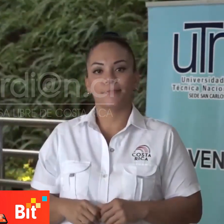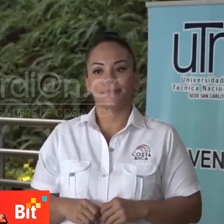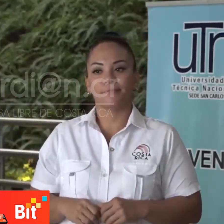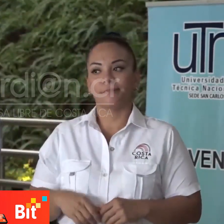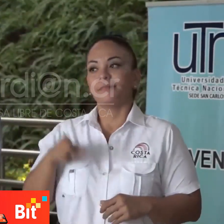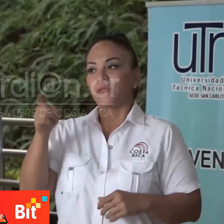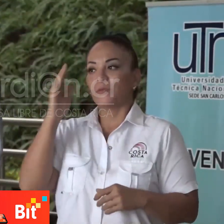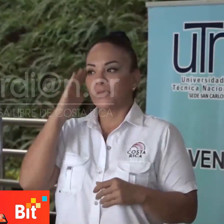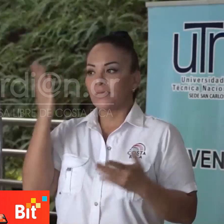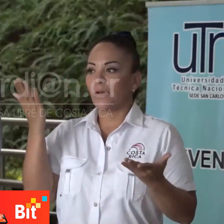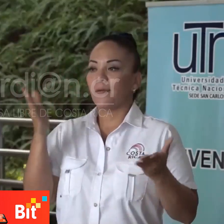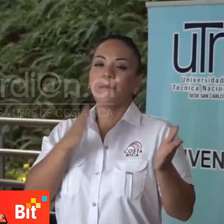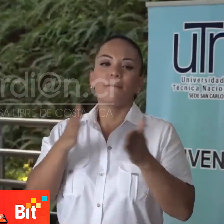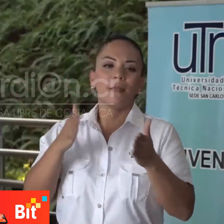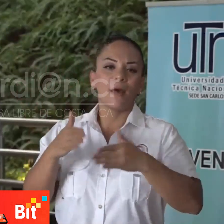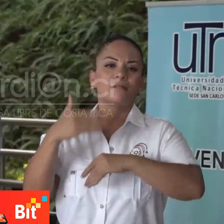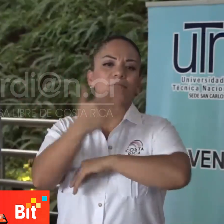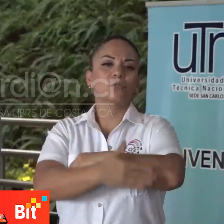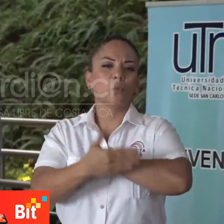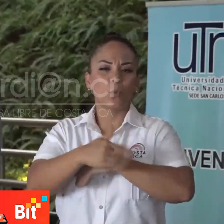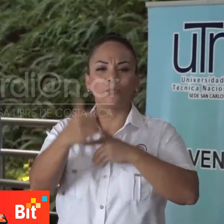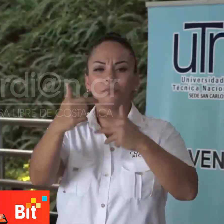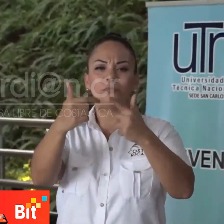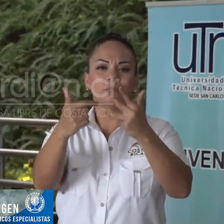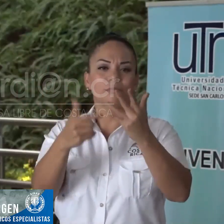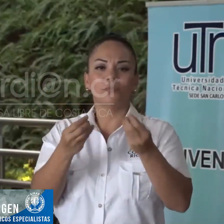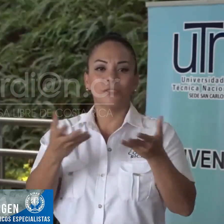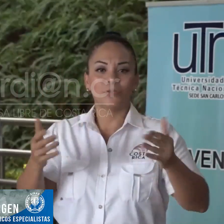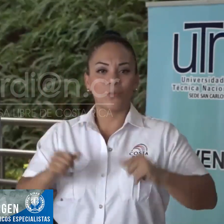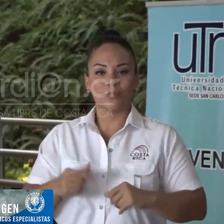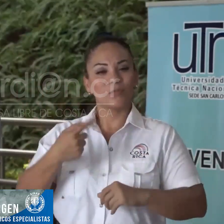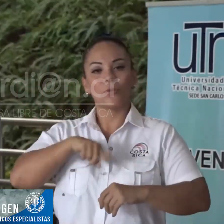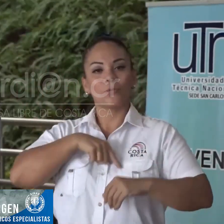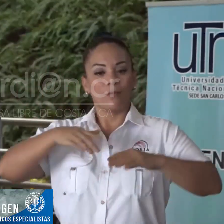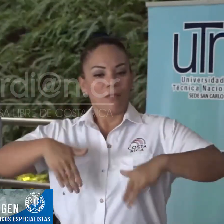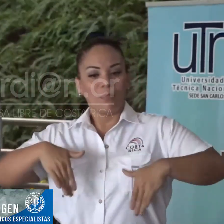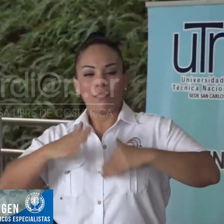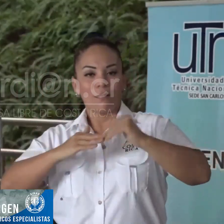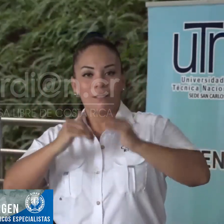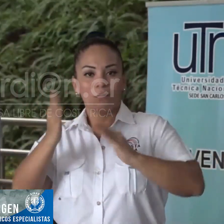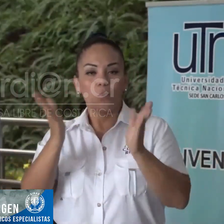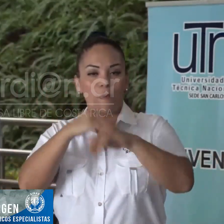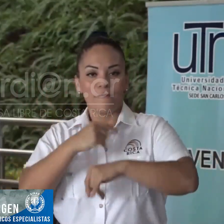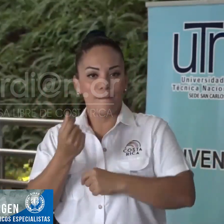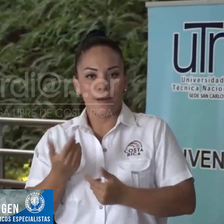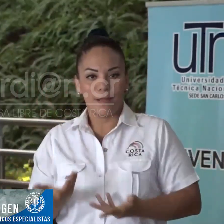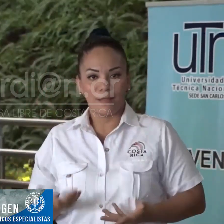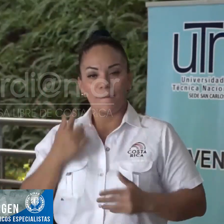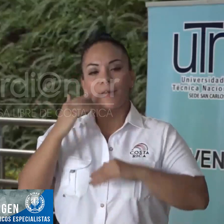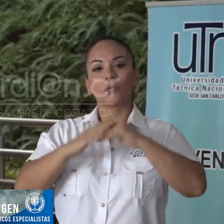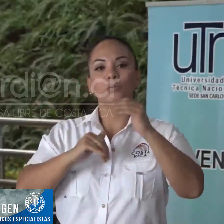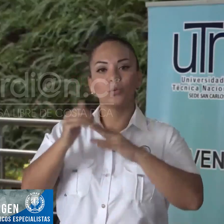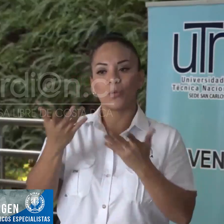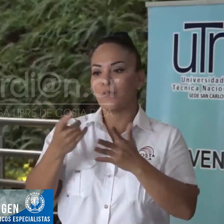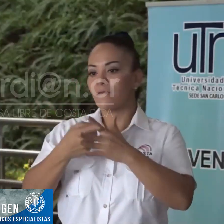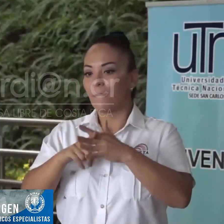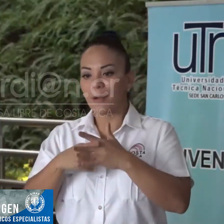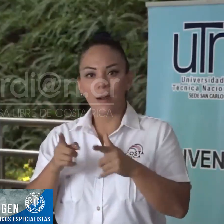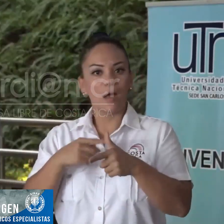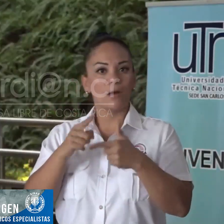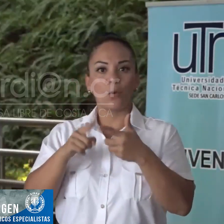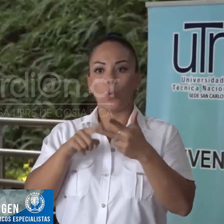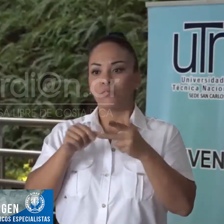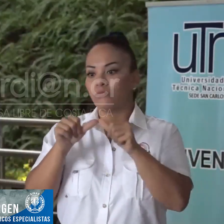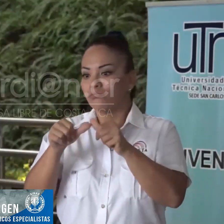usted sabe, el plan escudo, todas esas cosas, y no construimos, porque no había plata para construir, reparar ni mantener.